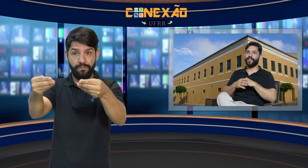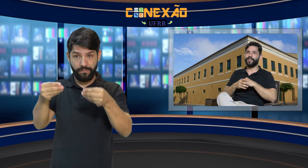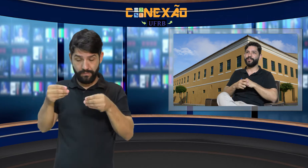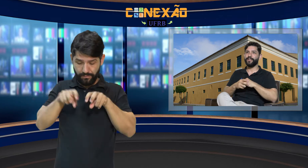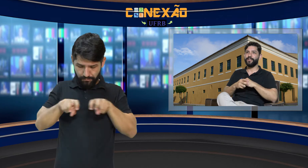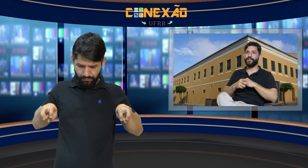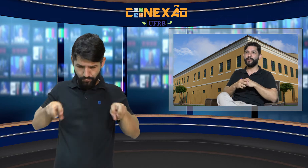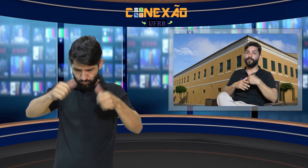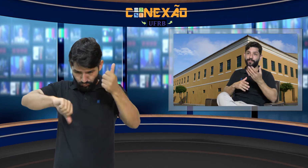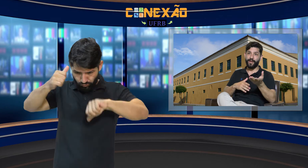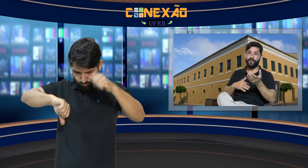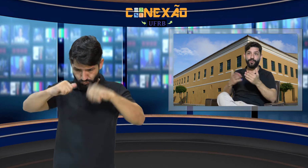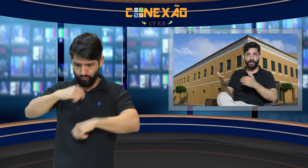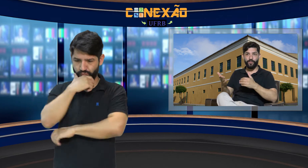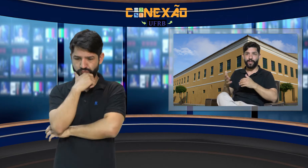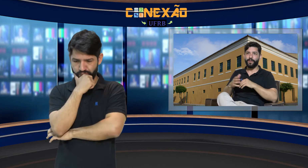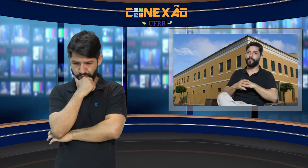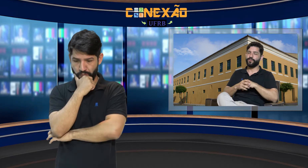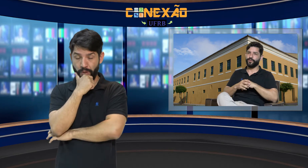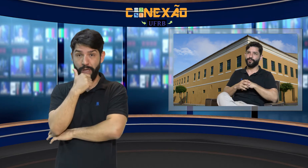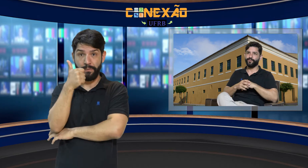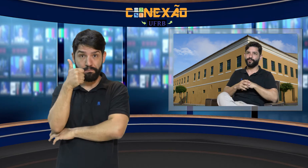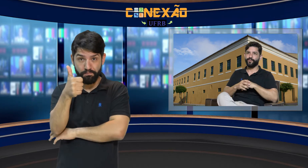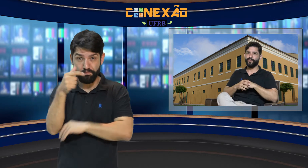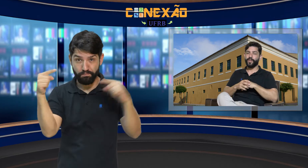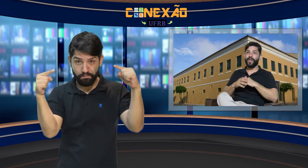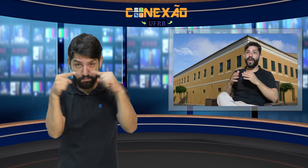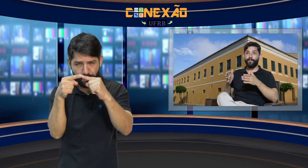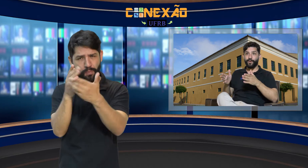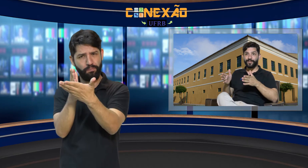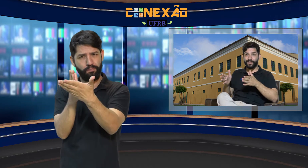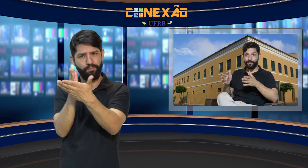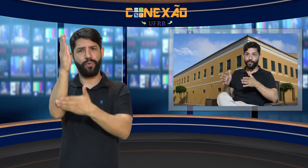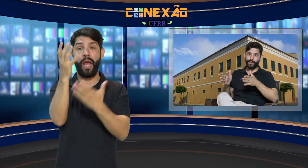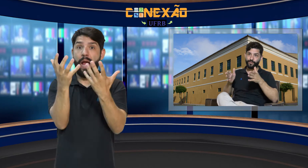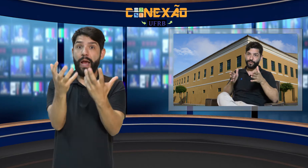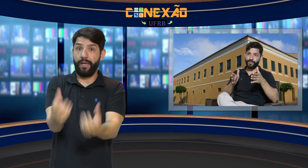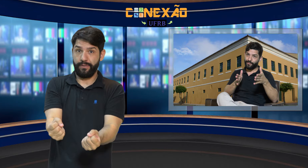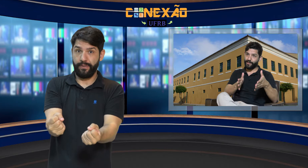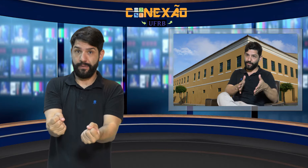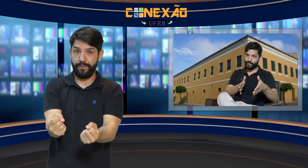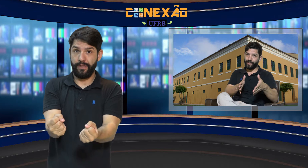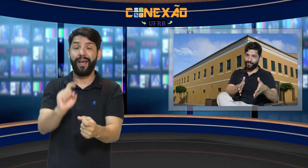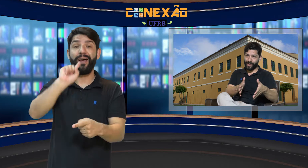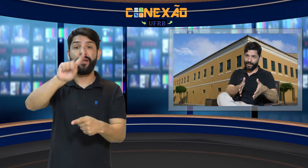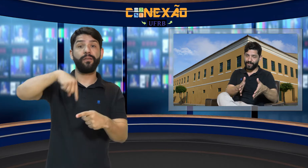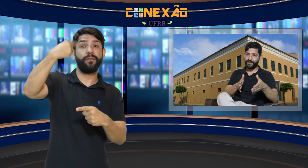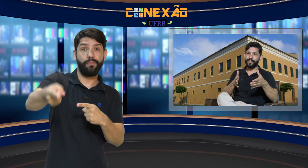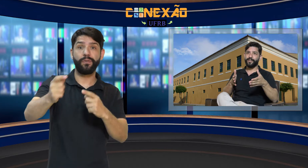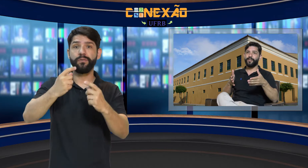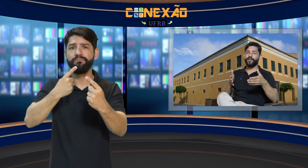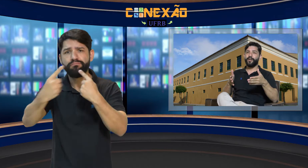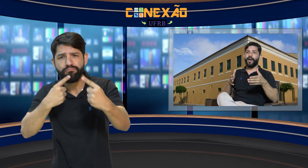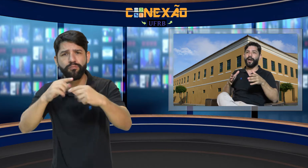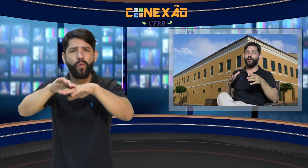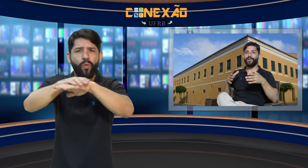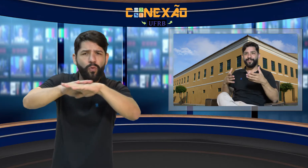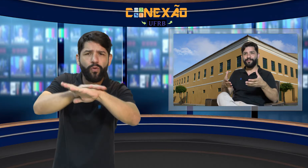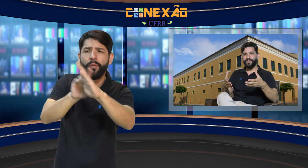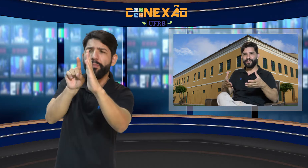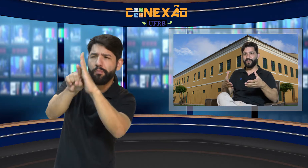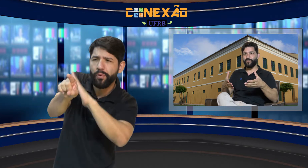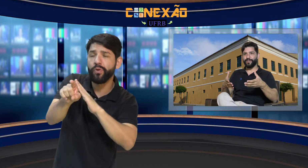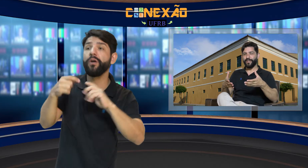a deficiência e deferem ou não aquele pedido. Após esse momento de deferimento da vaga, há